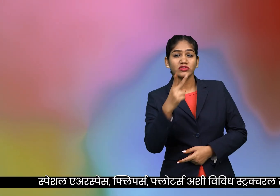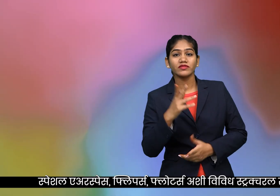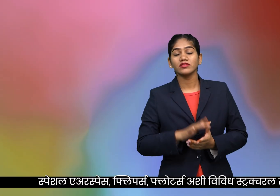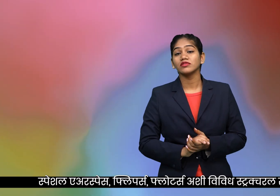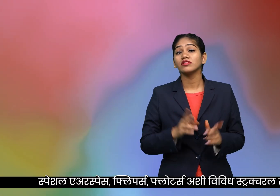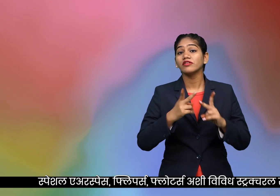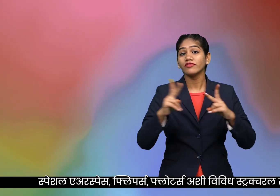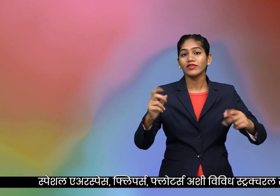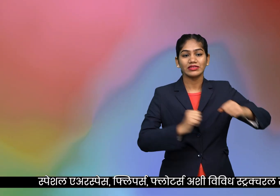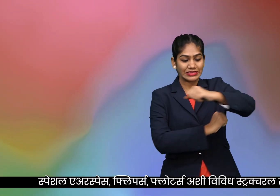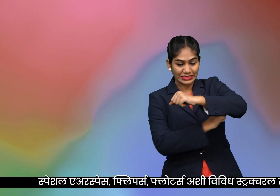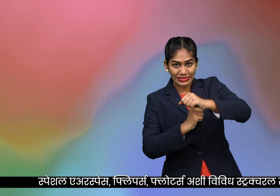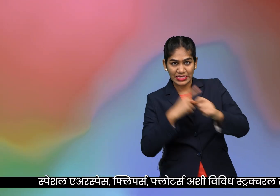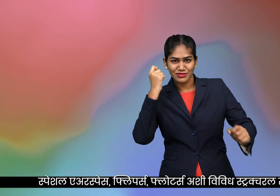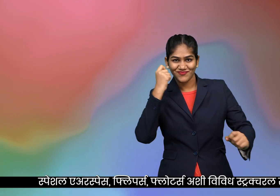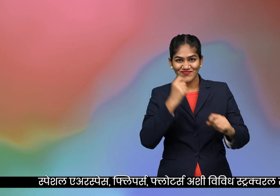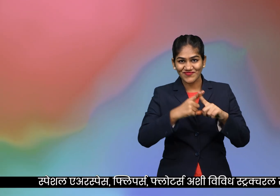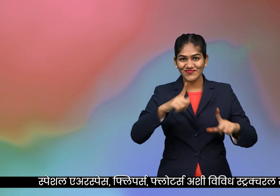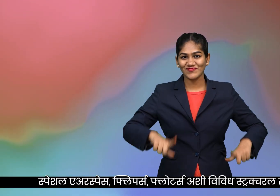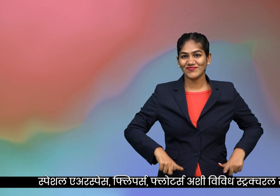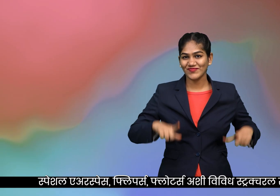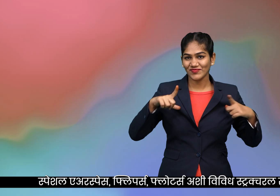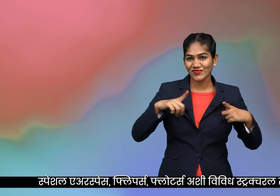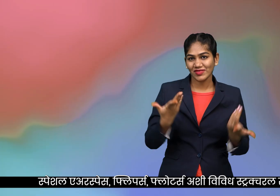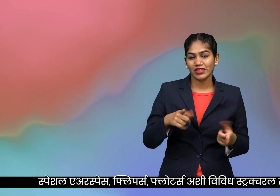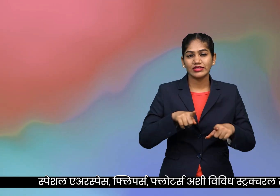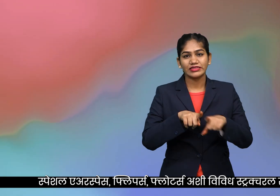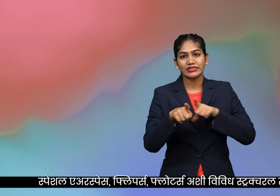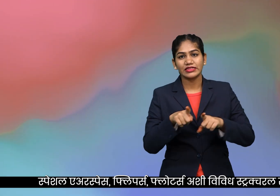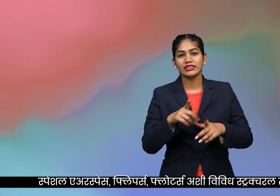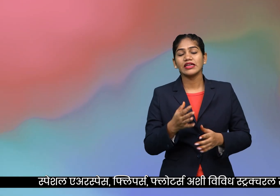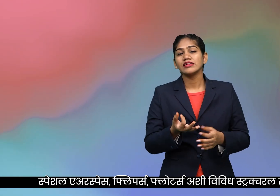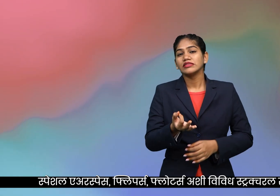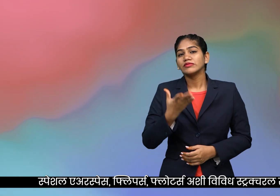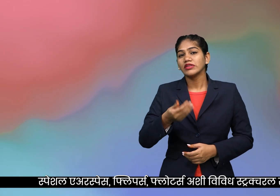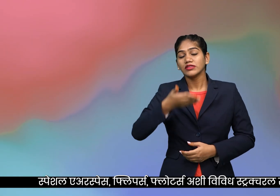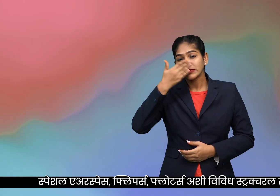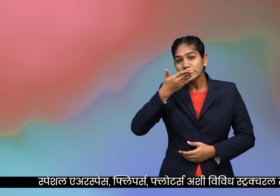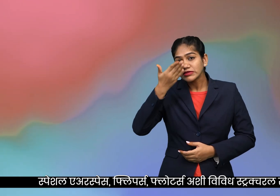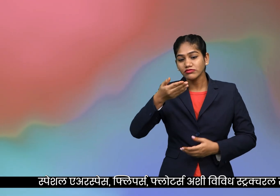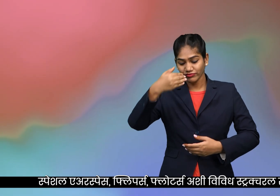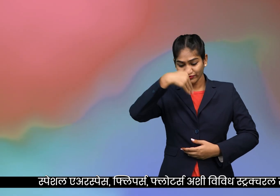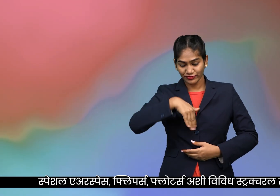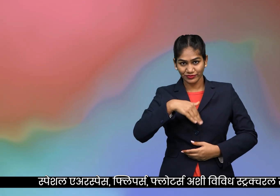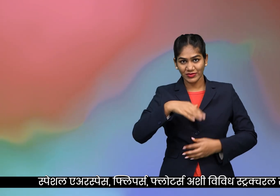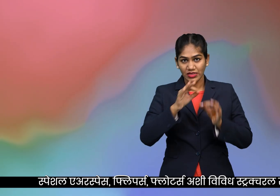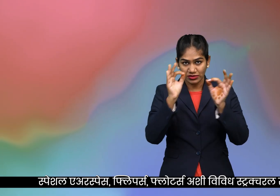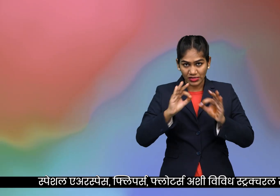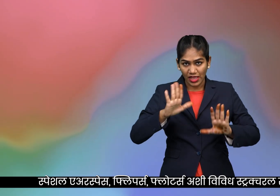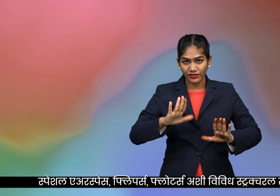स्पेशल एअरस्पेस फिल्प्स फ्लोटर्स अशी विविध स्ट्रक्चरल